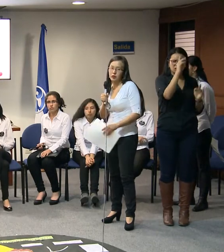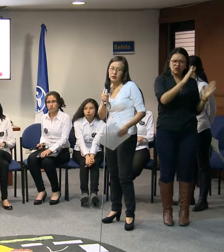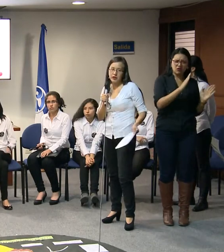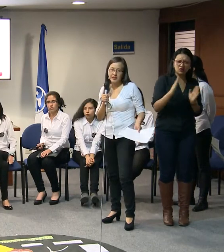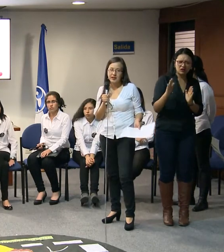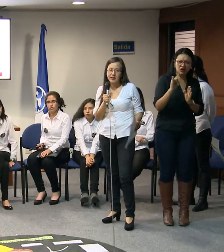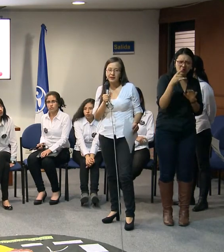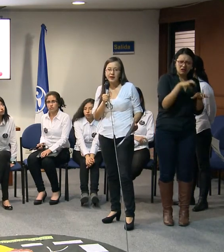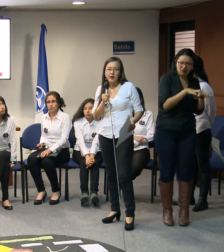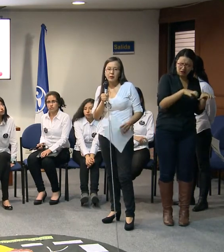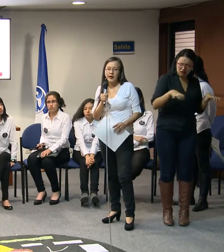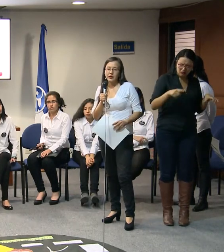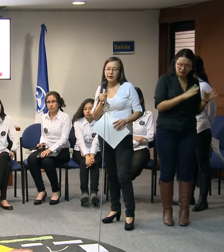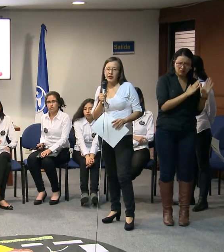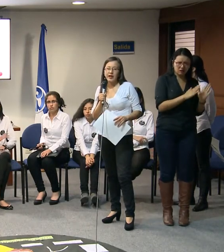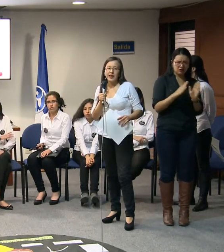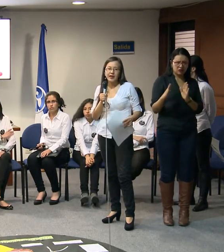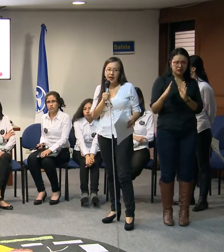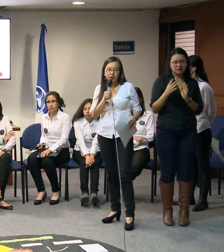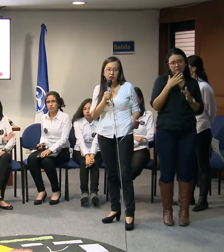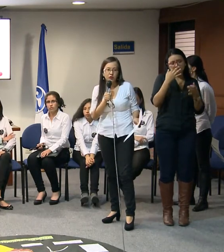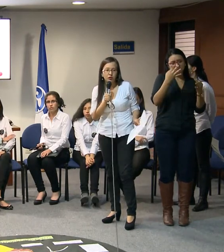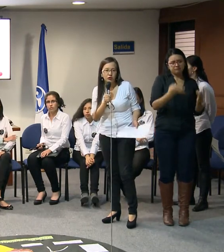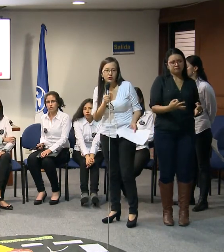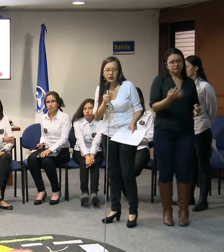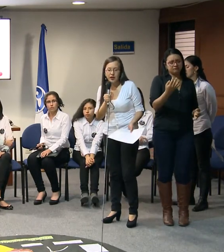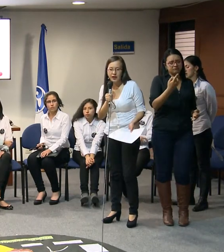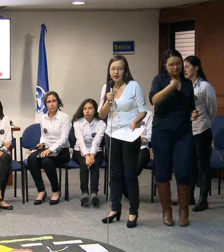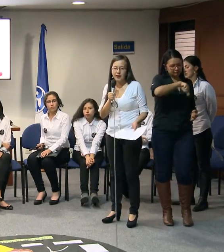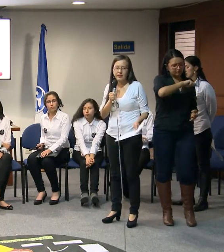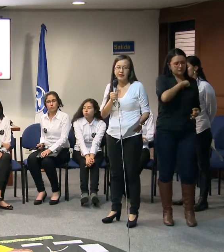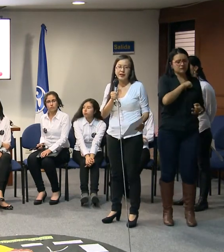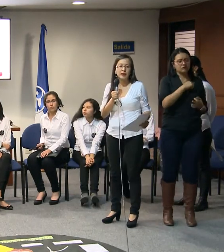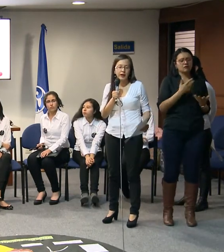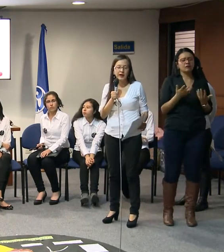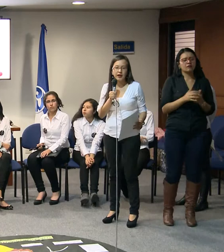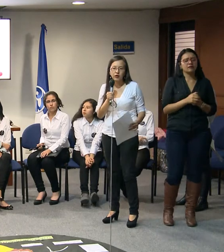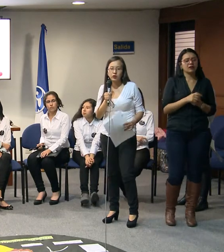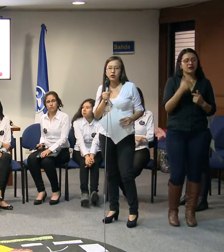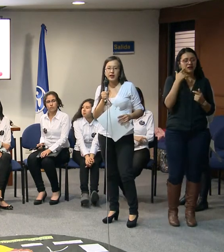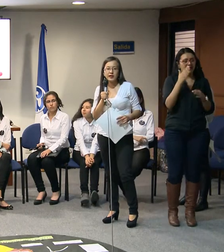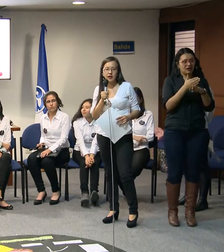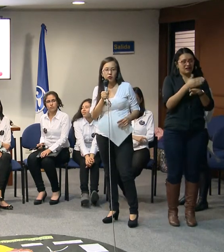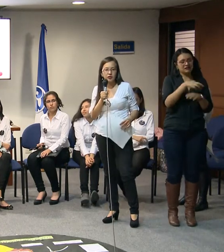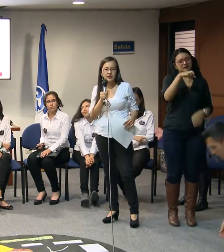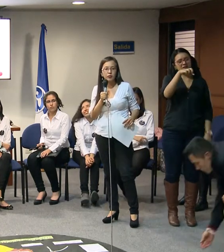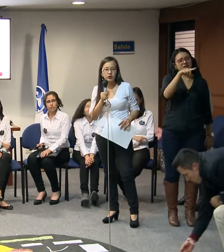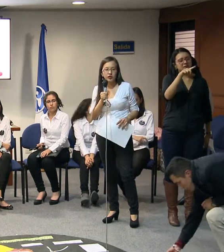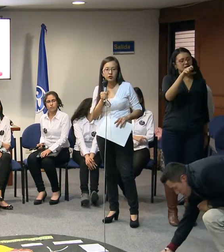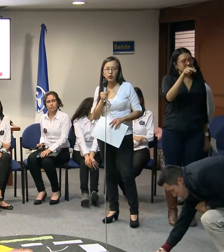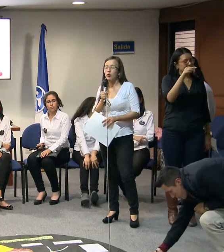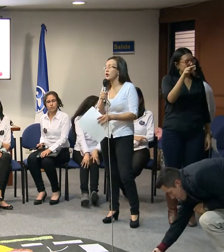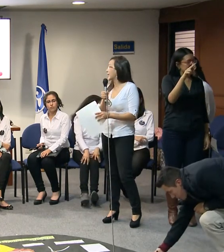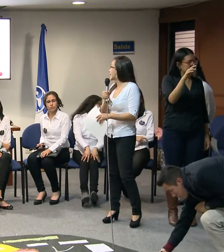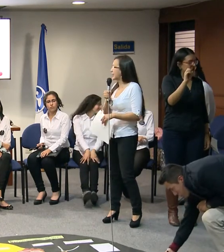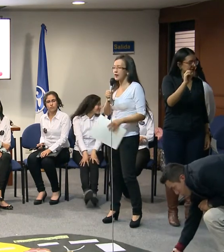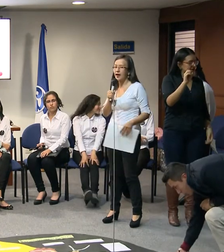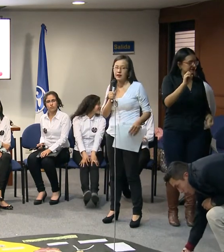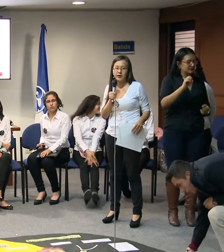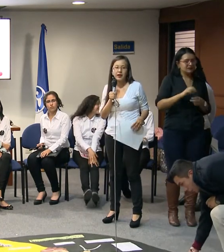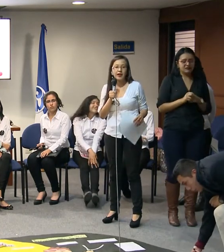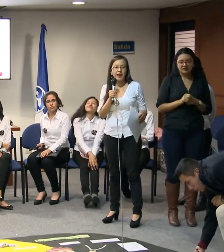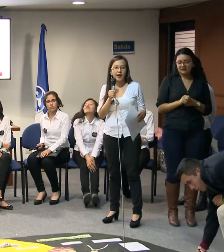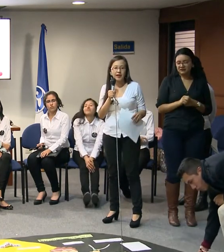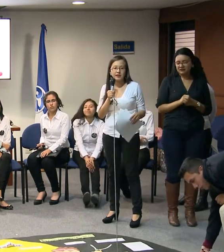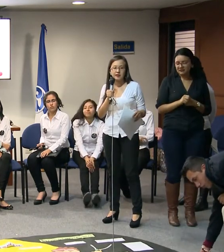así como yo las dije, pero en realidad nosotros en el planetario no realizamos este proceso